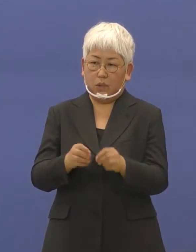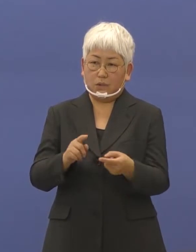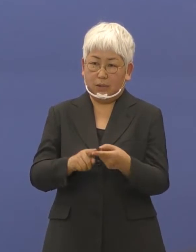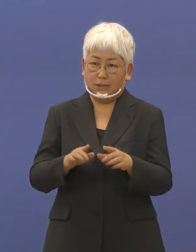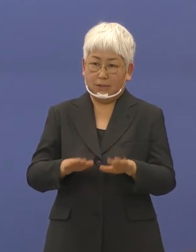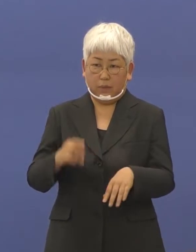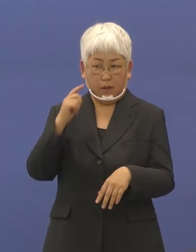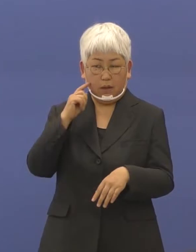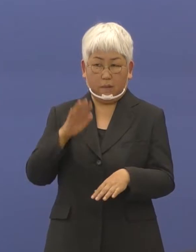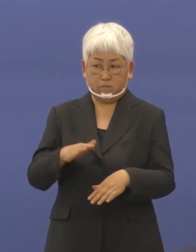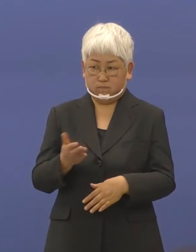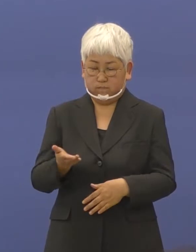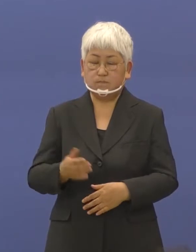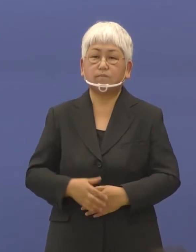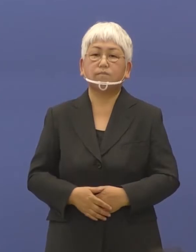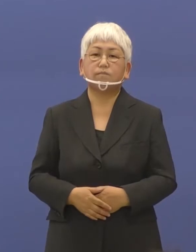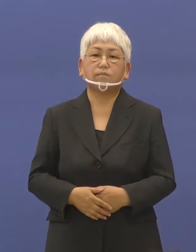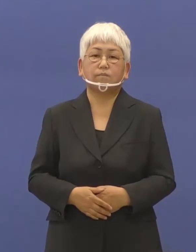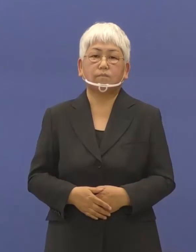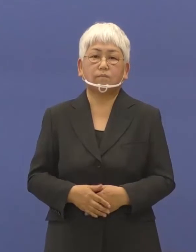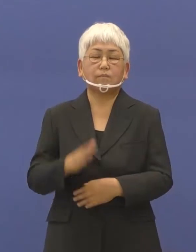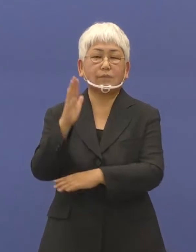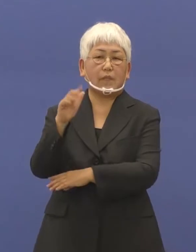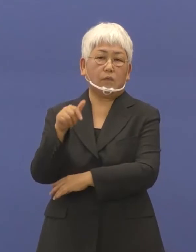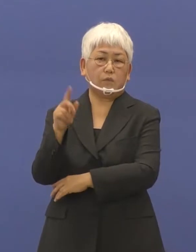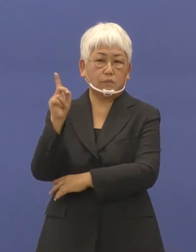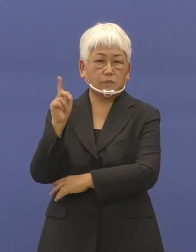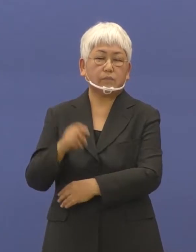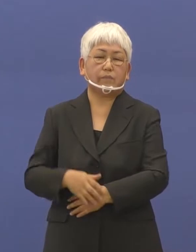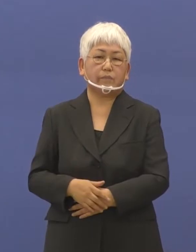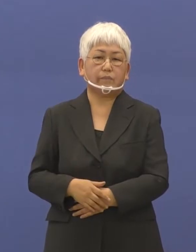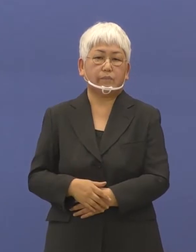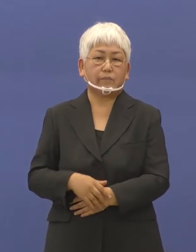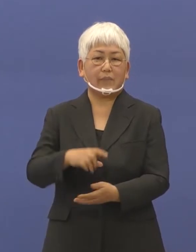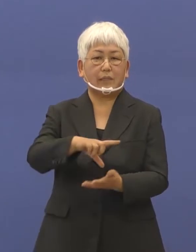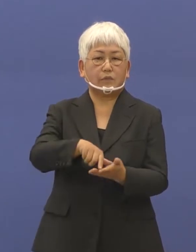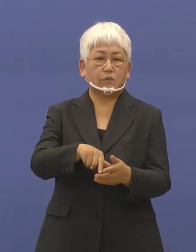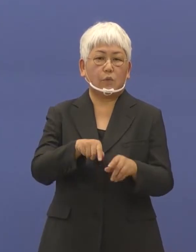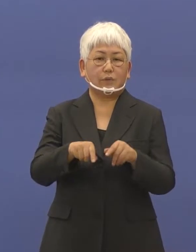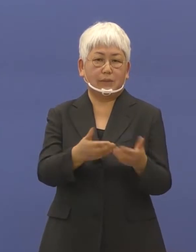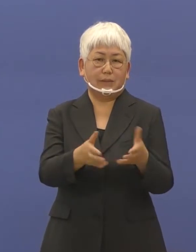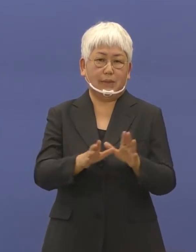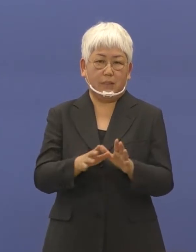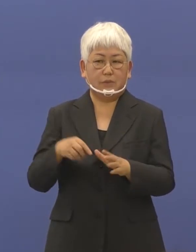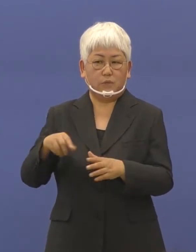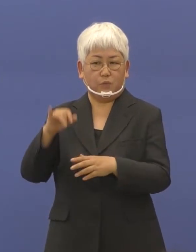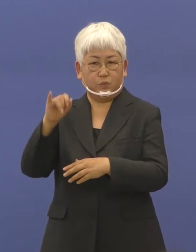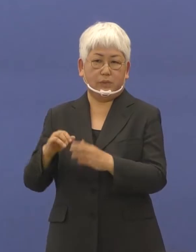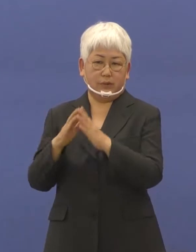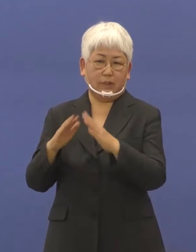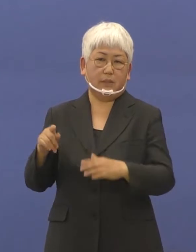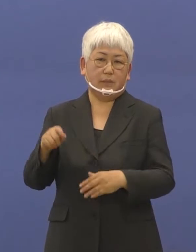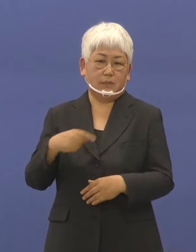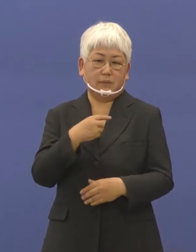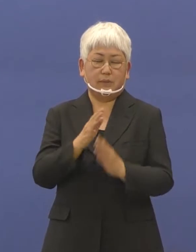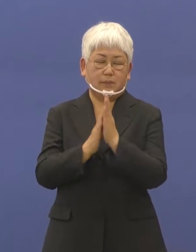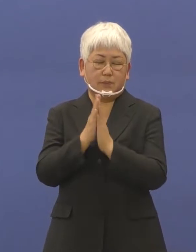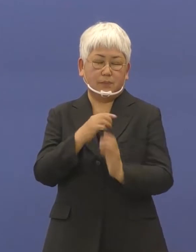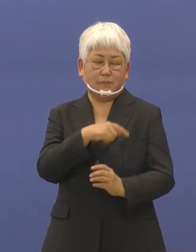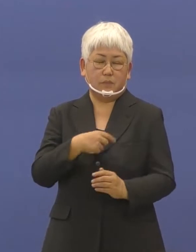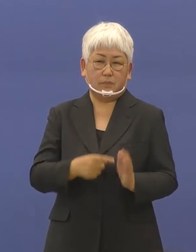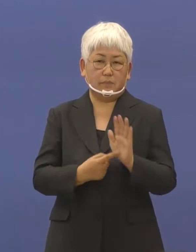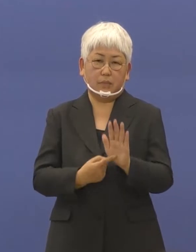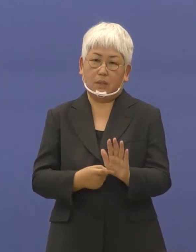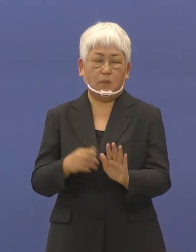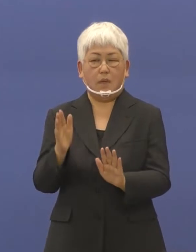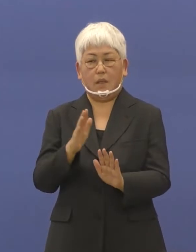か？ はい、政府としては地方自治体や教育委員会等への弔意表明の協力要請を